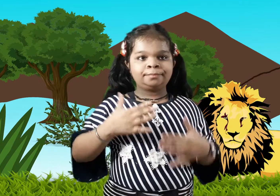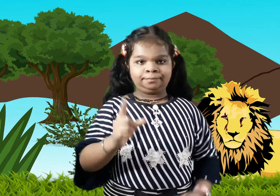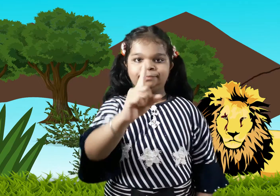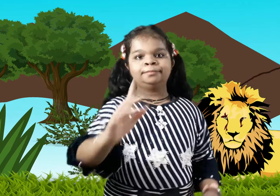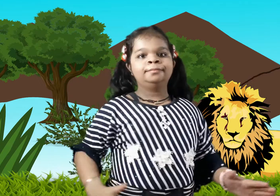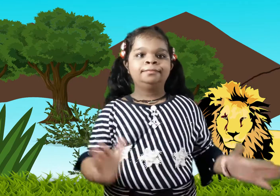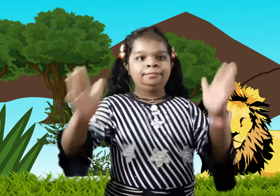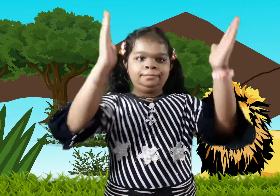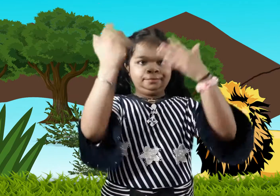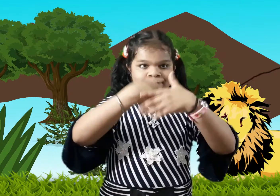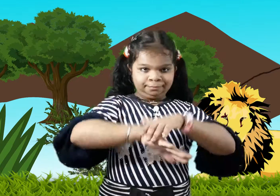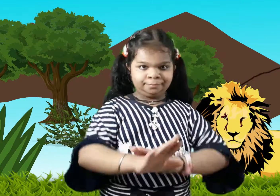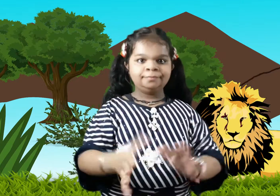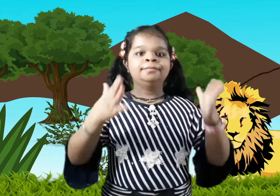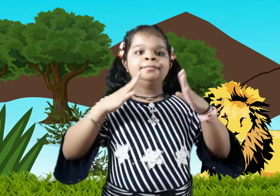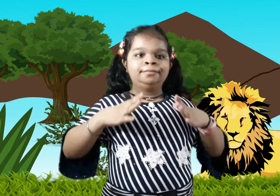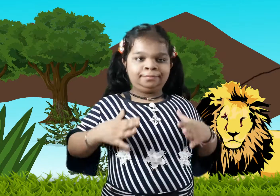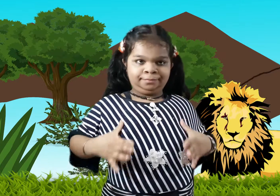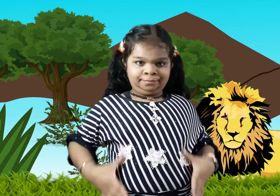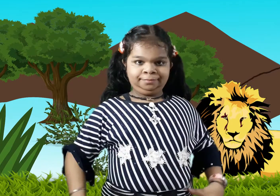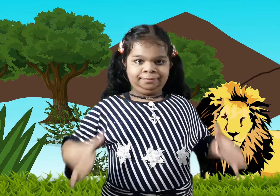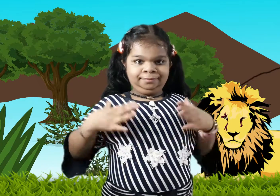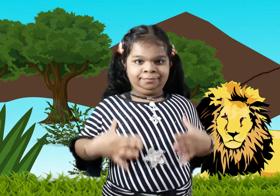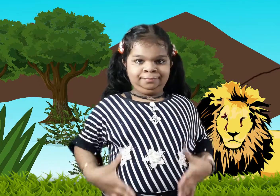एक पेड़ के नीचे आराम कर रहा था।